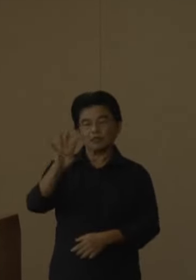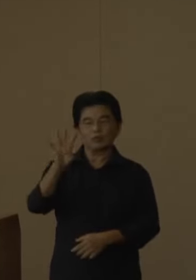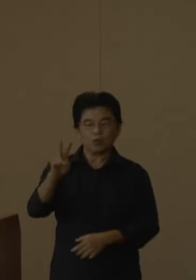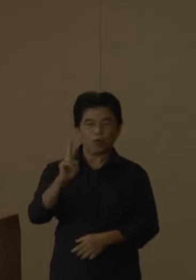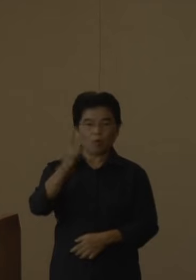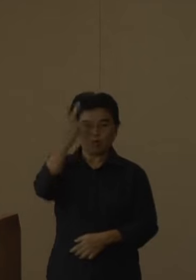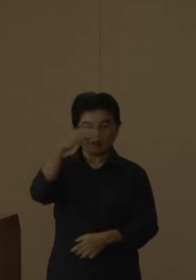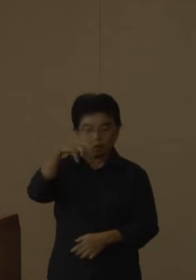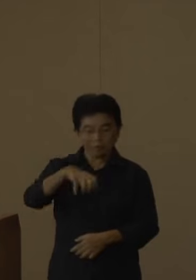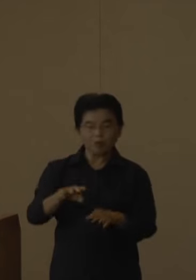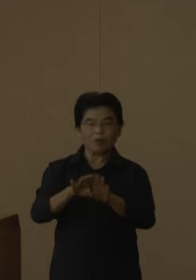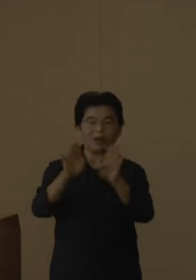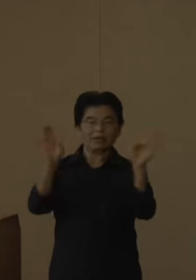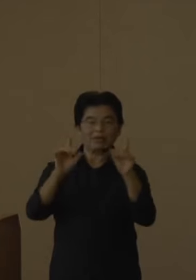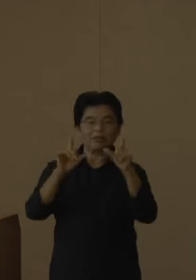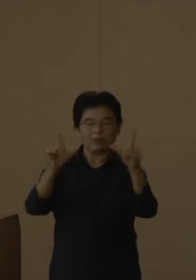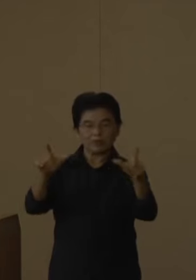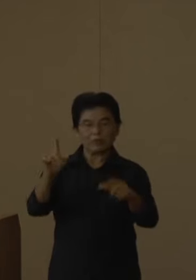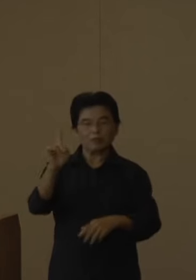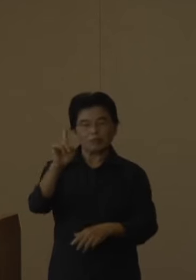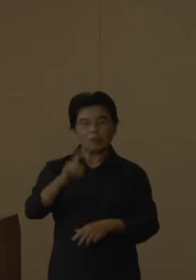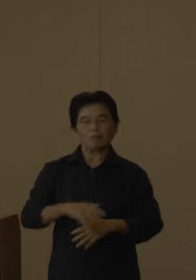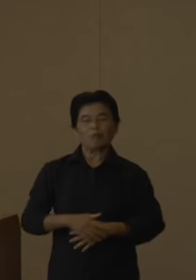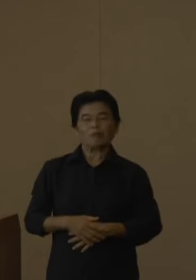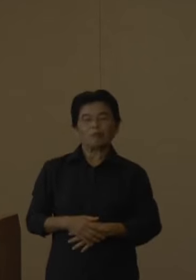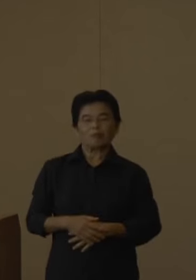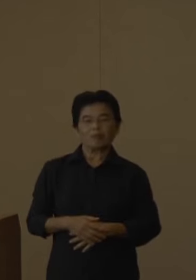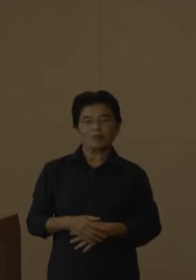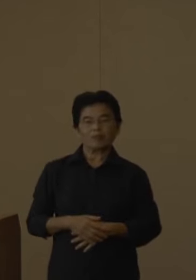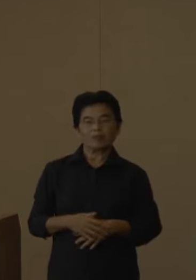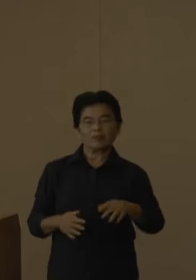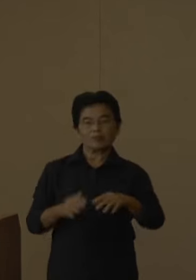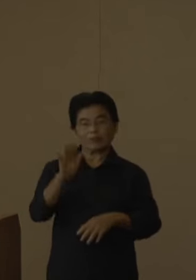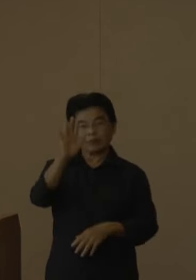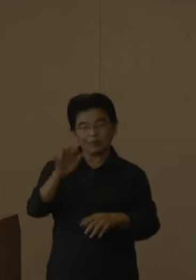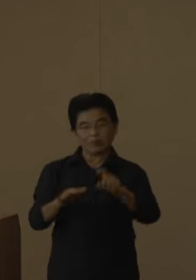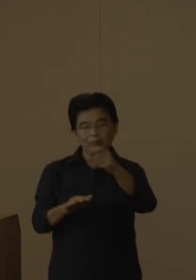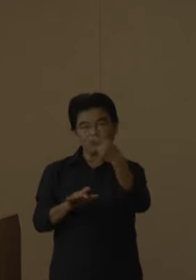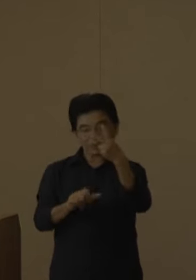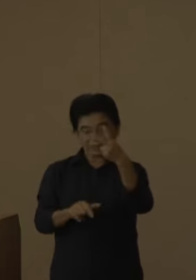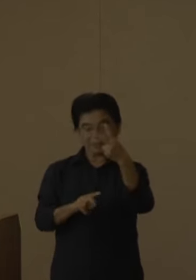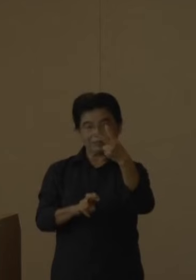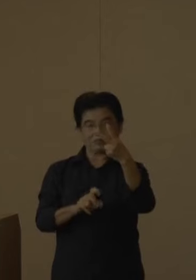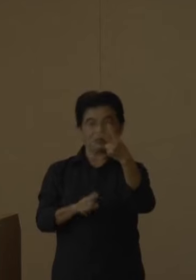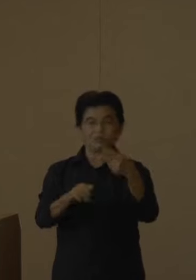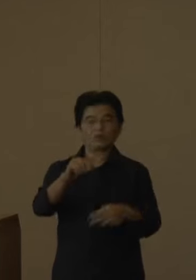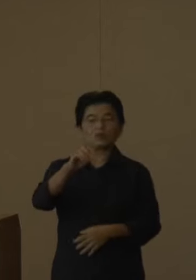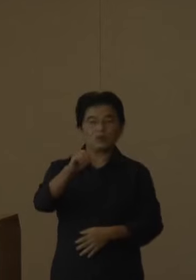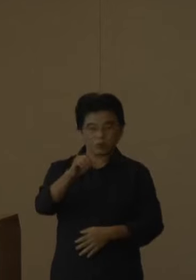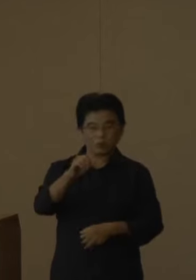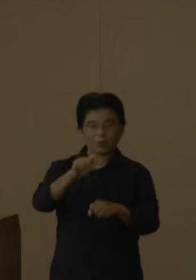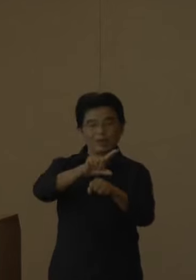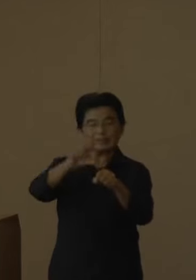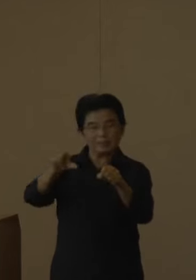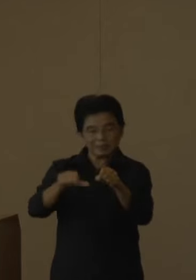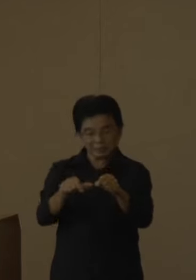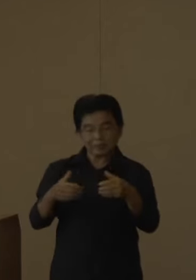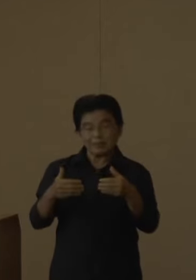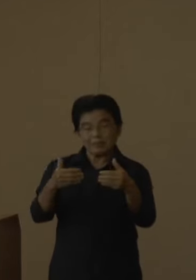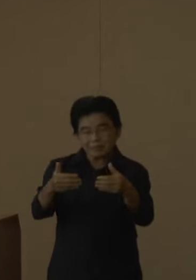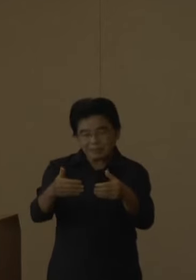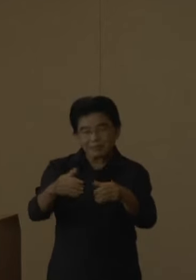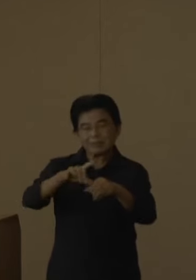催についてお知らせいたします。来月12月21日土曜日に SDGs の推進による地